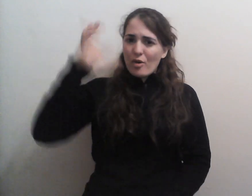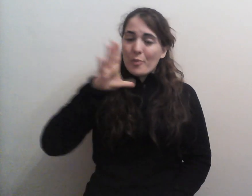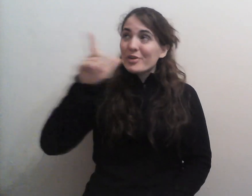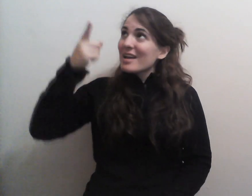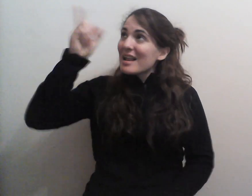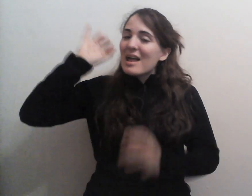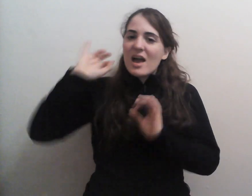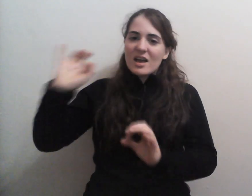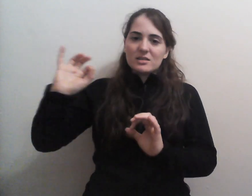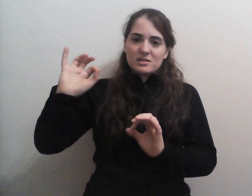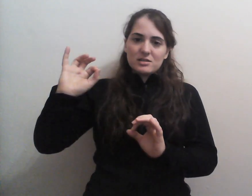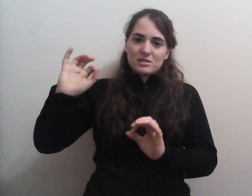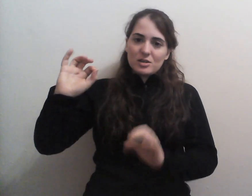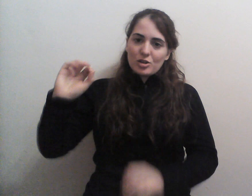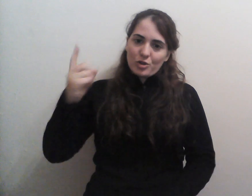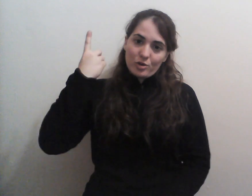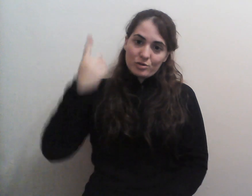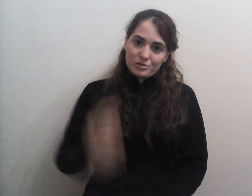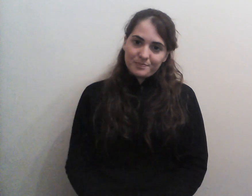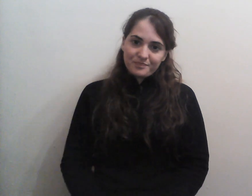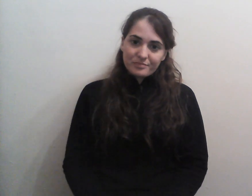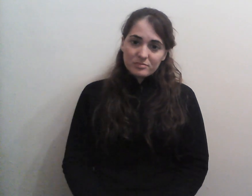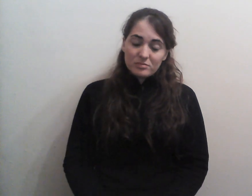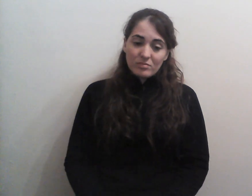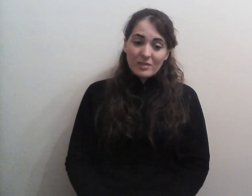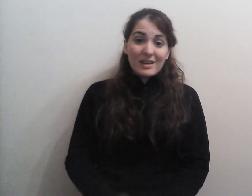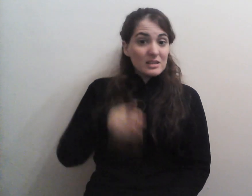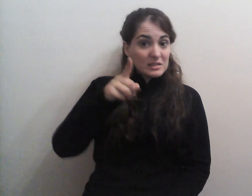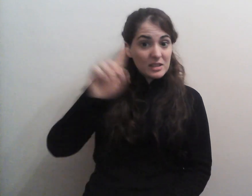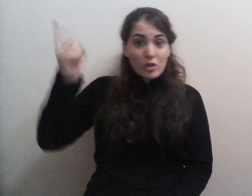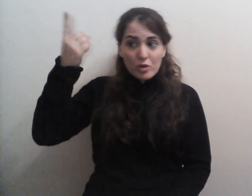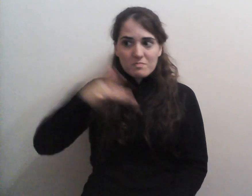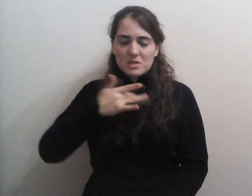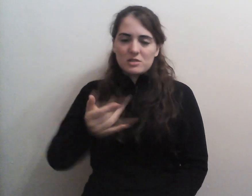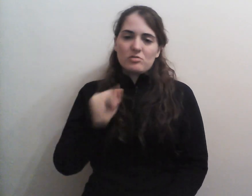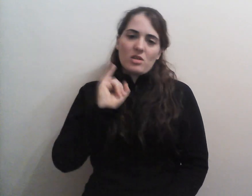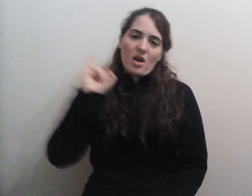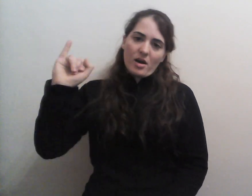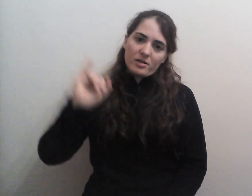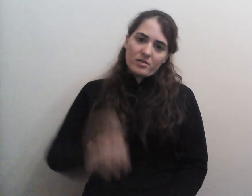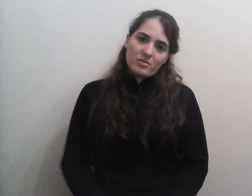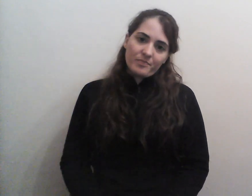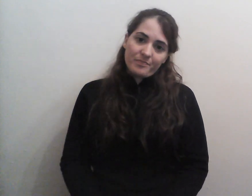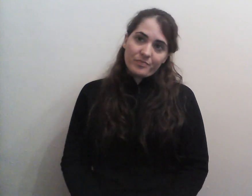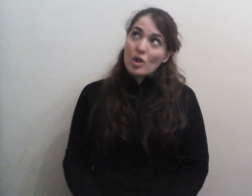es. Dios ha tenido misericordia de ti, hermano nacido de nuevo. Dios ha tenido misericordia de ti,